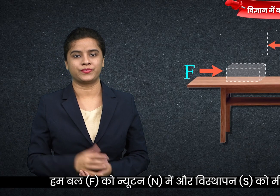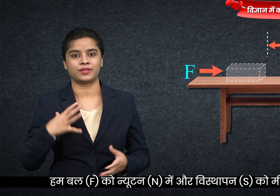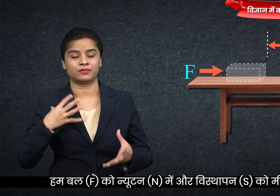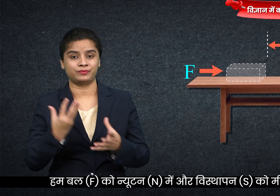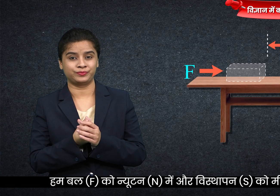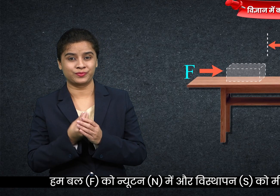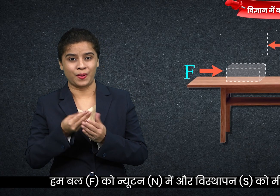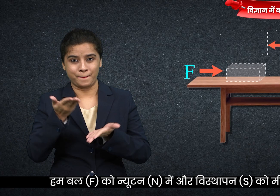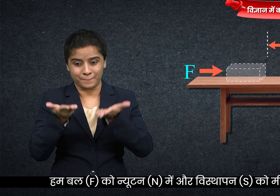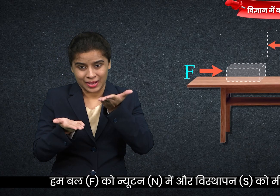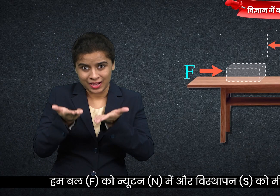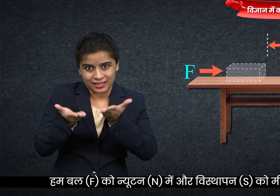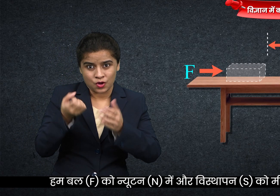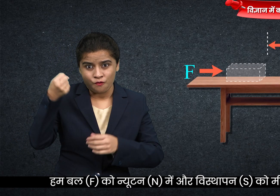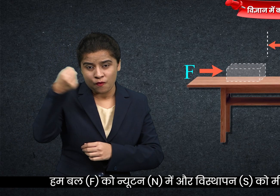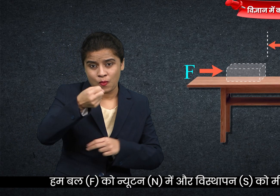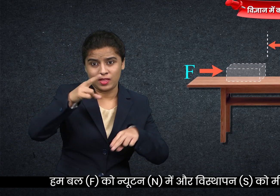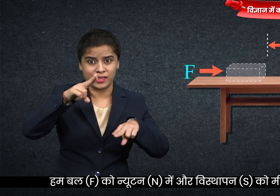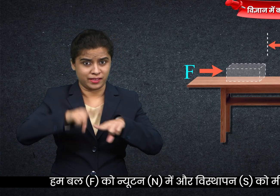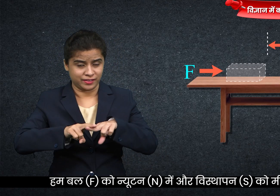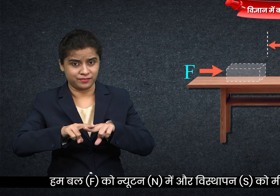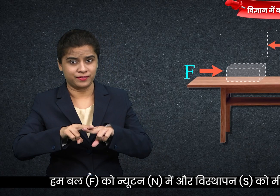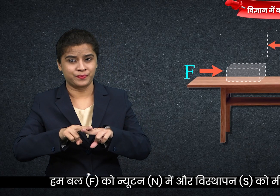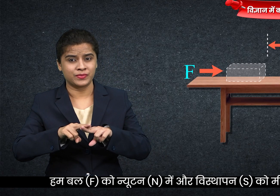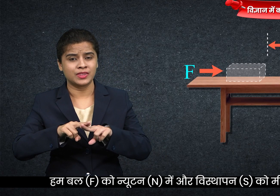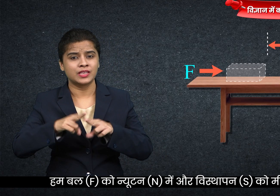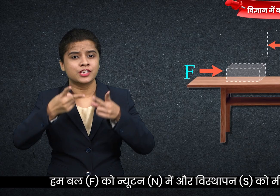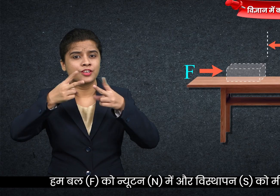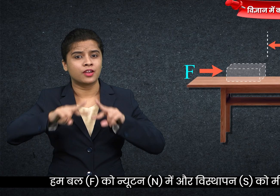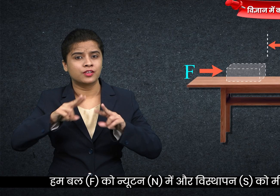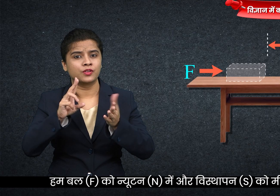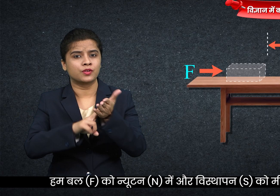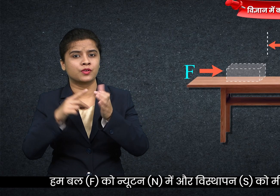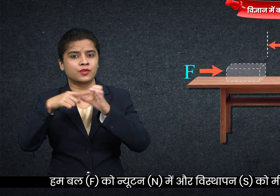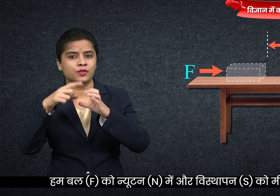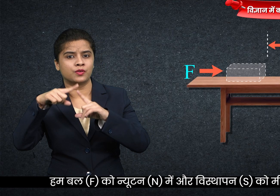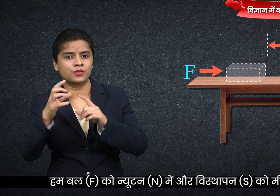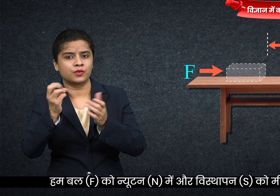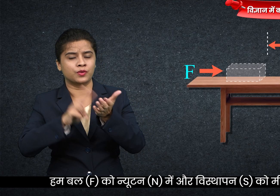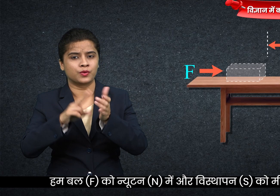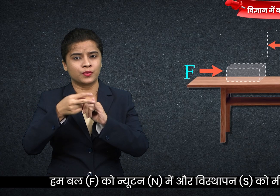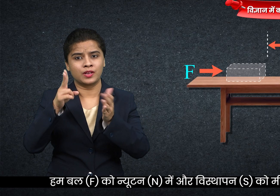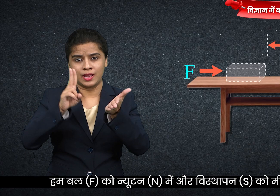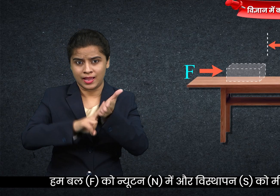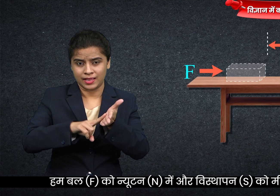हम बल F को न्यूटन N में और विस्थापन S को मीटर M में मापते हैं।